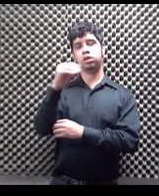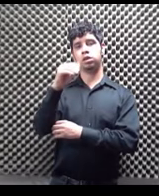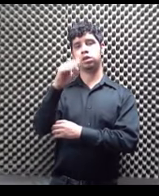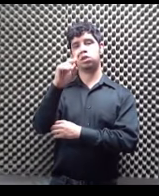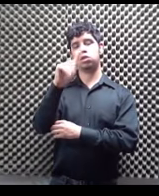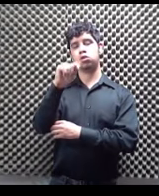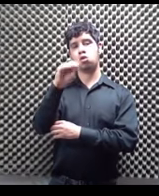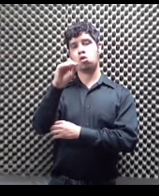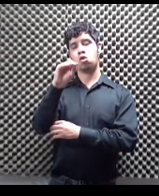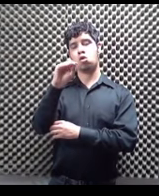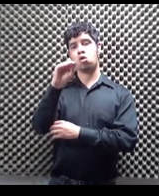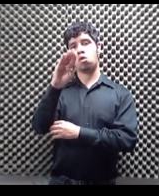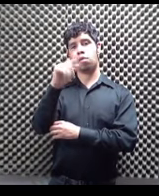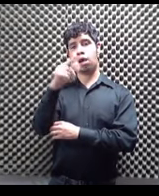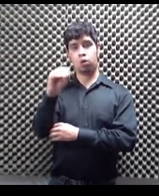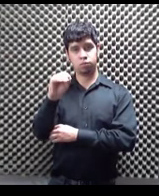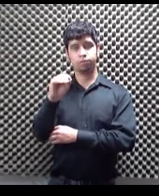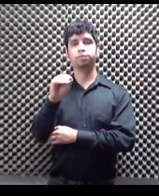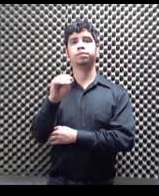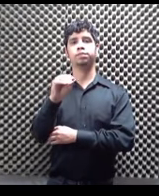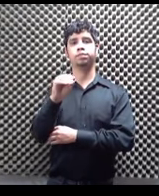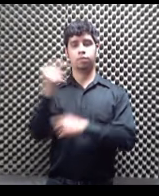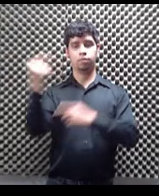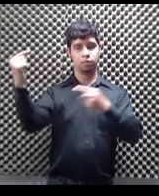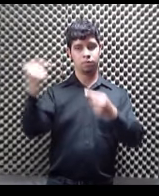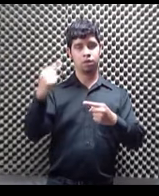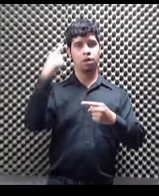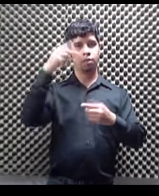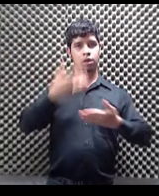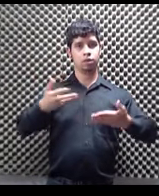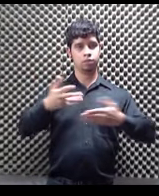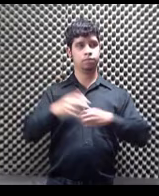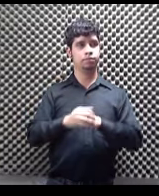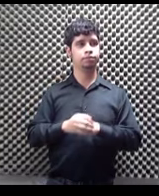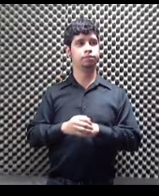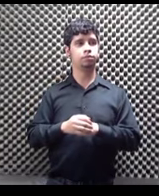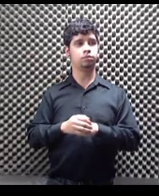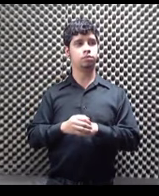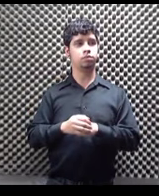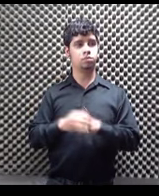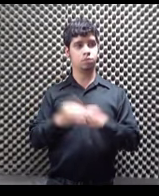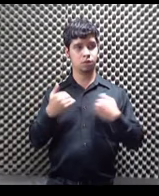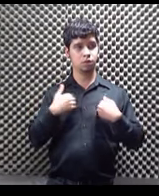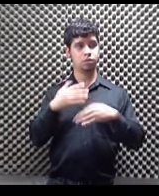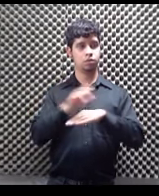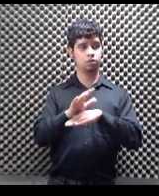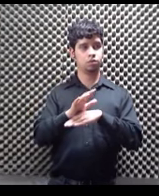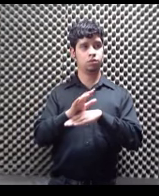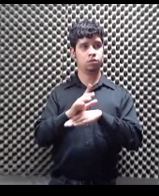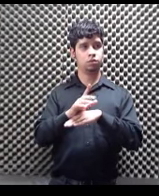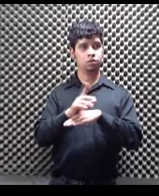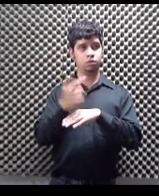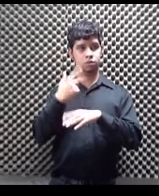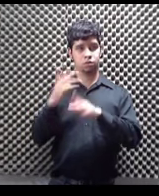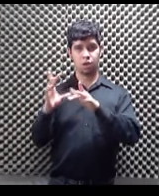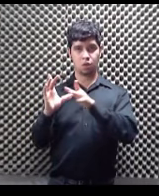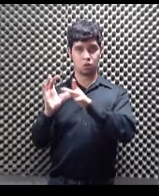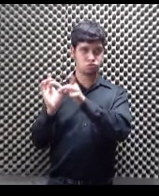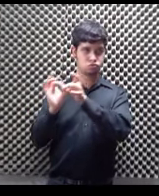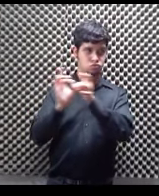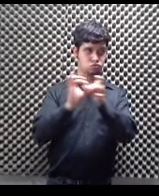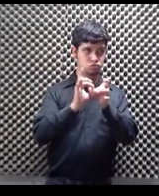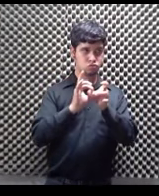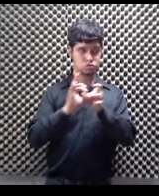viene el director y viene el director del festival, porque Trinidad y Tobago también tiene. De hecho, se conformó una asociación